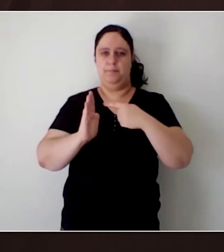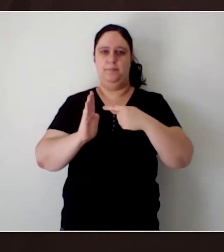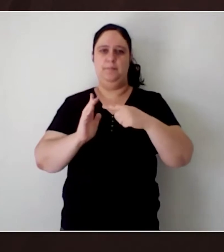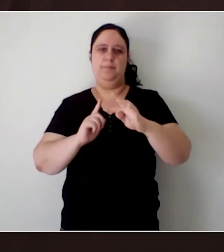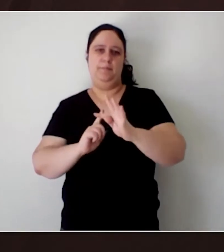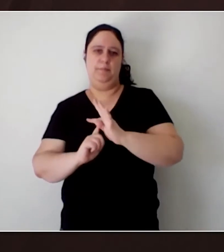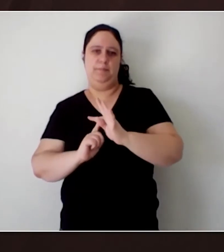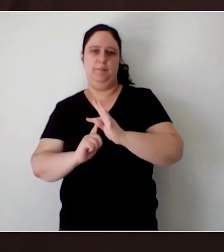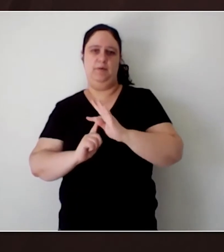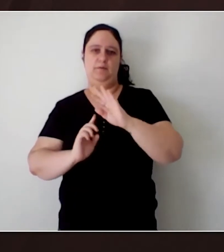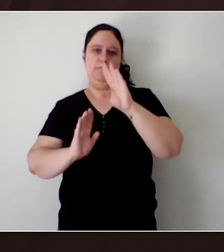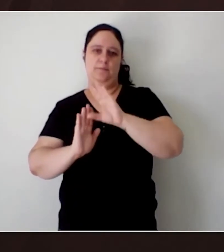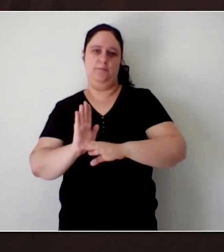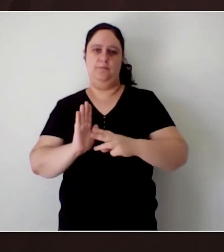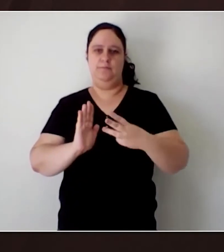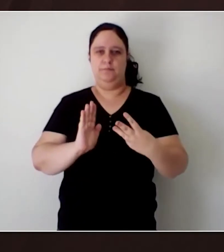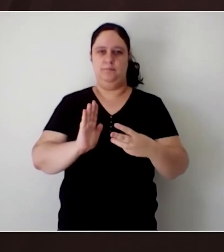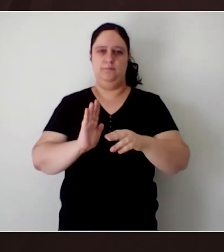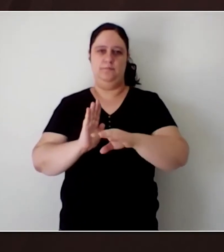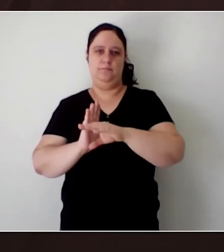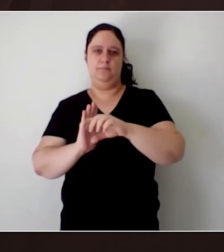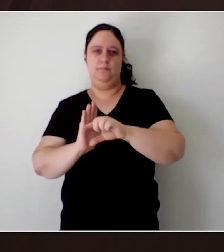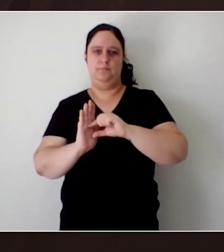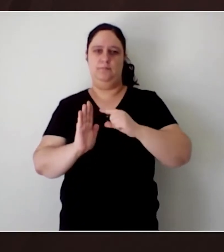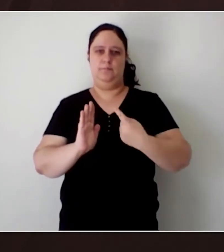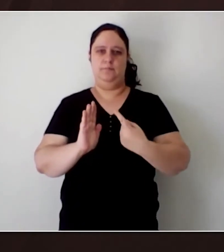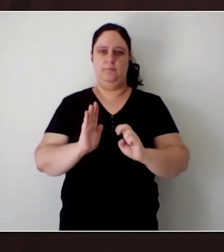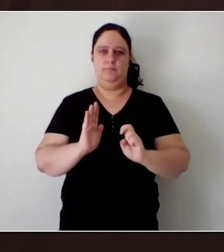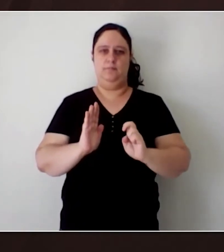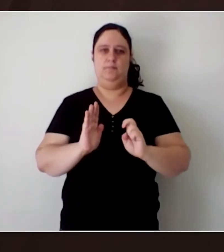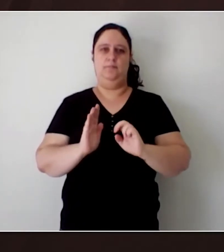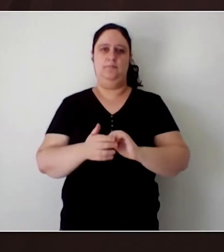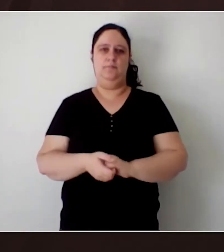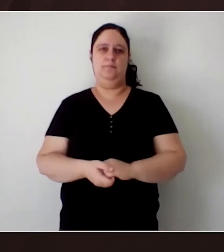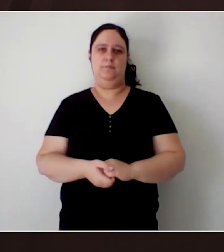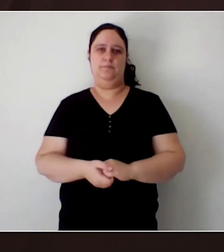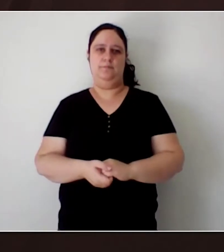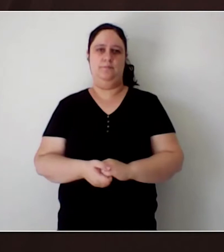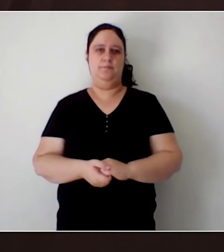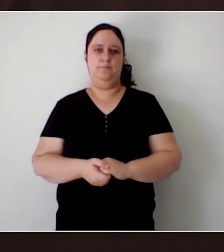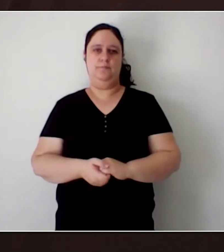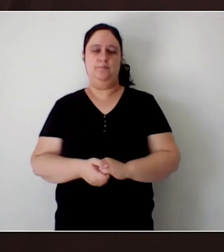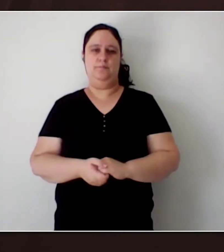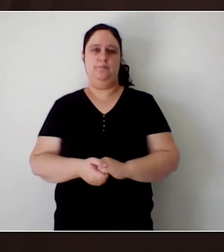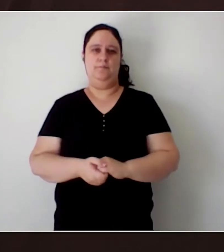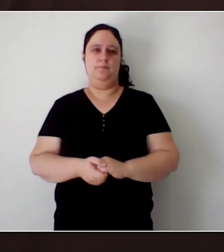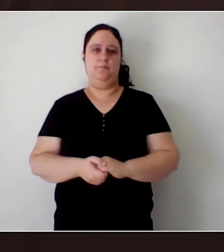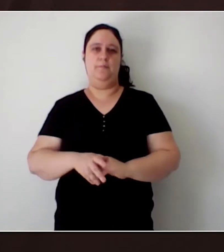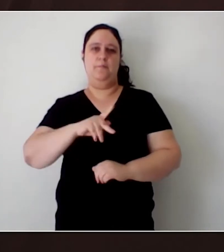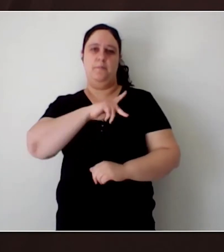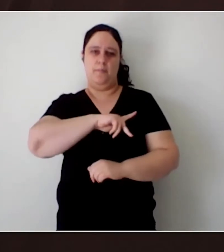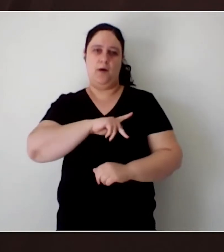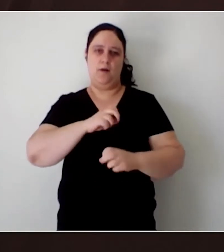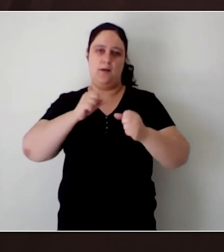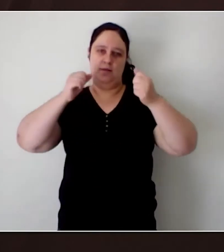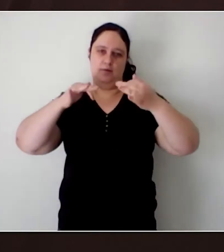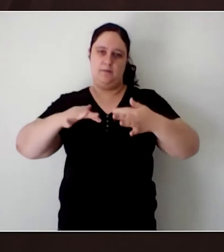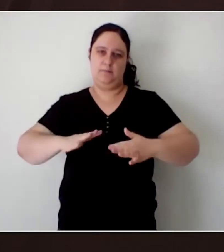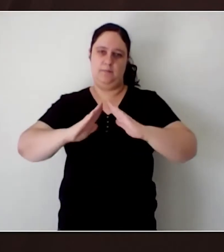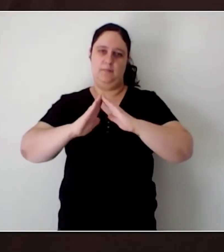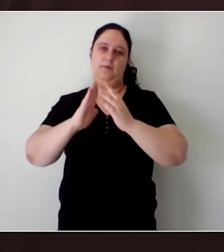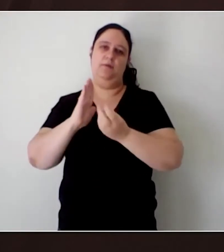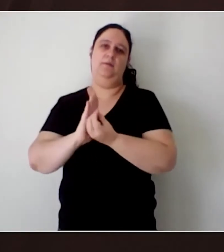O que Paulo fala da igreja? A igreja, como ele vê de uma forma ideal.